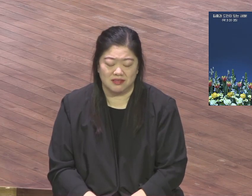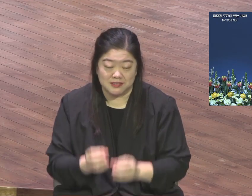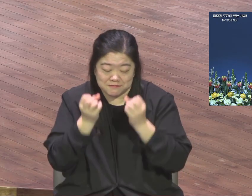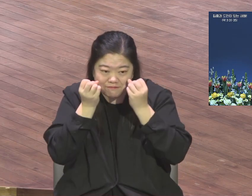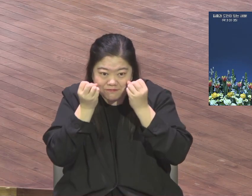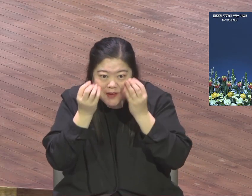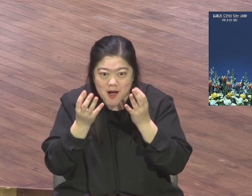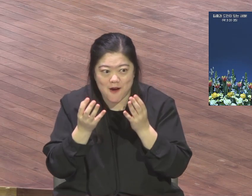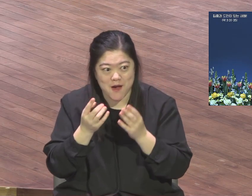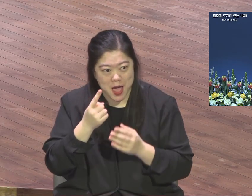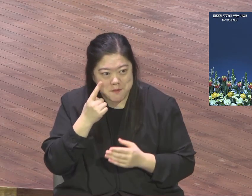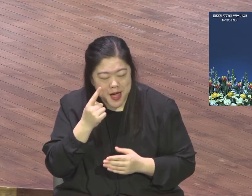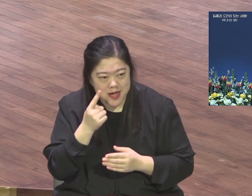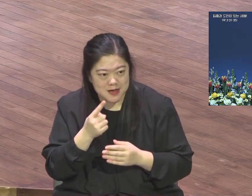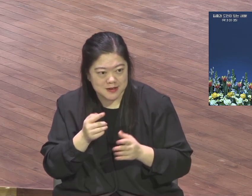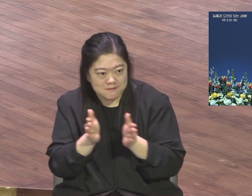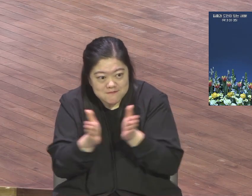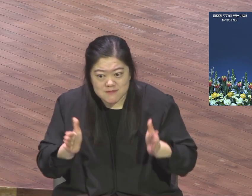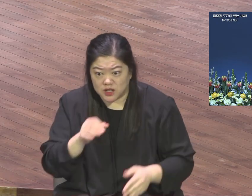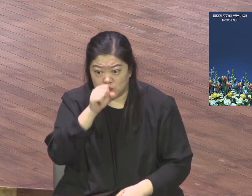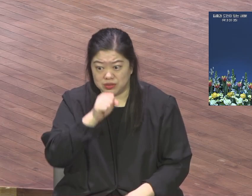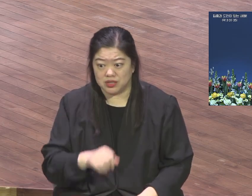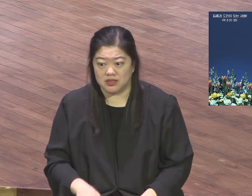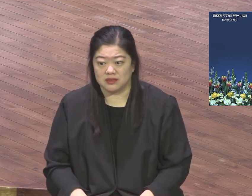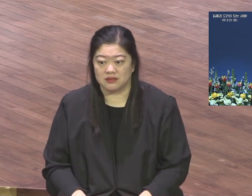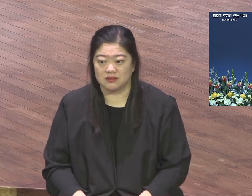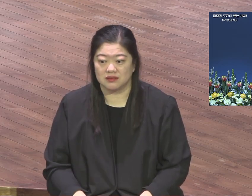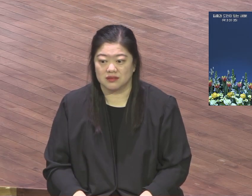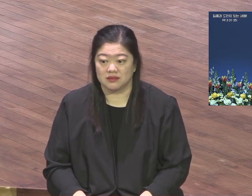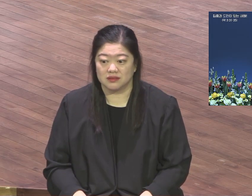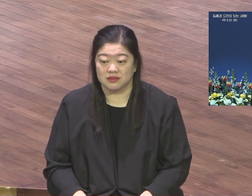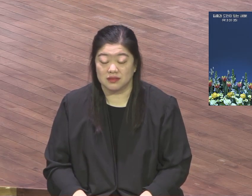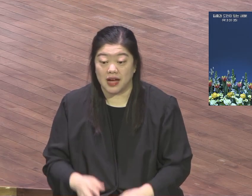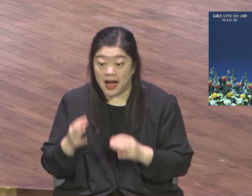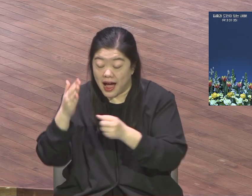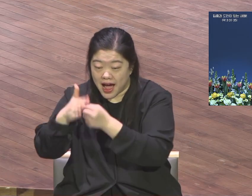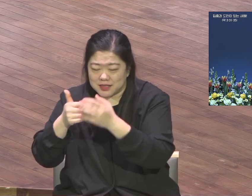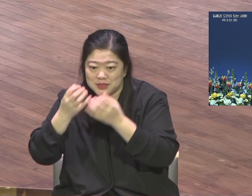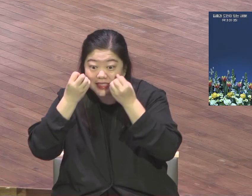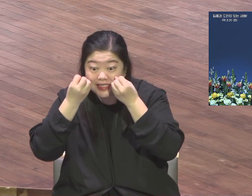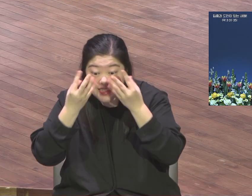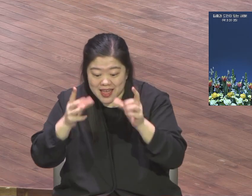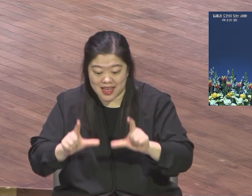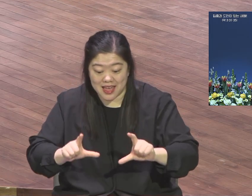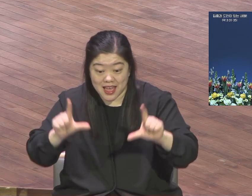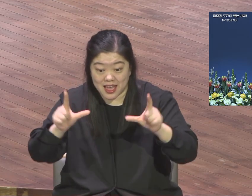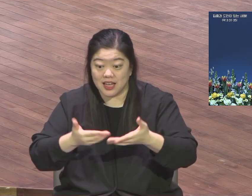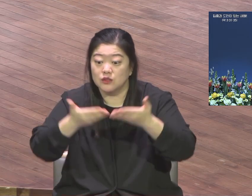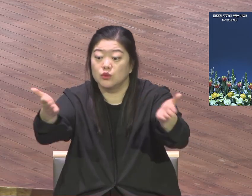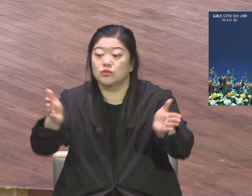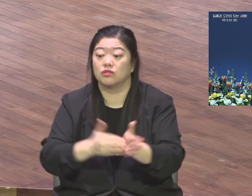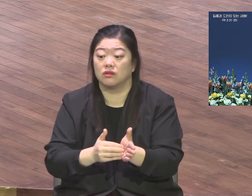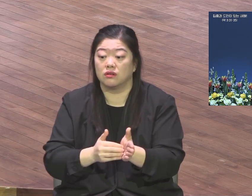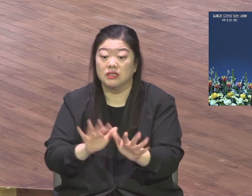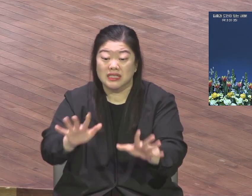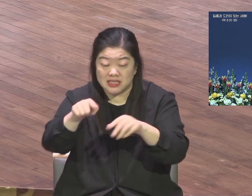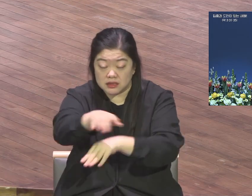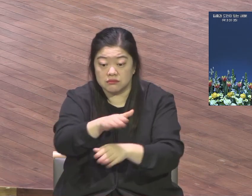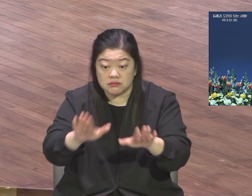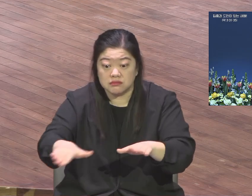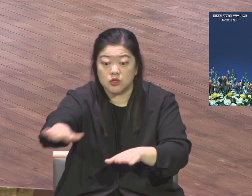그냥 후회스러운 한 해가 또 끝납니다. 하나님 귀한 날 줬는데. 아? 지금도 여러분 병원에는 응급실